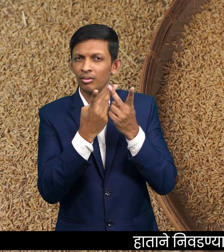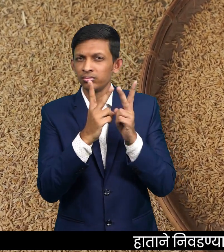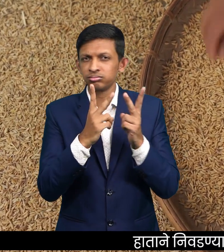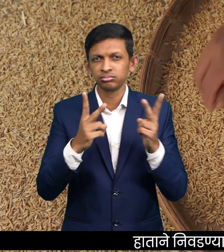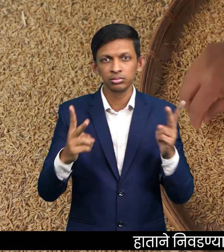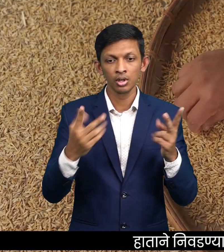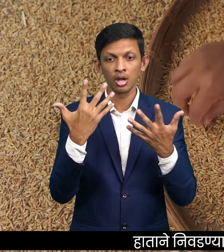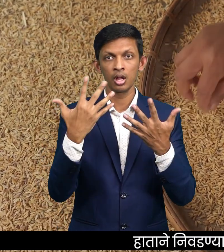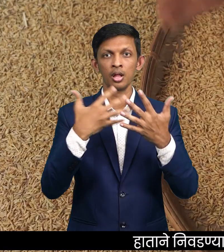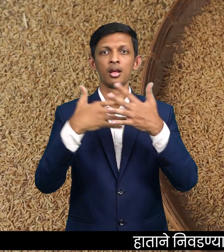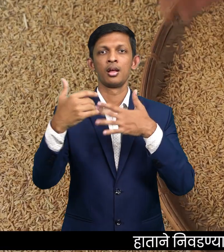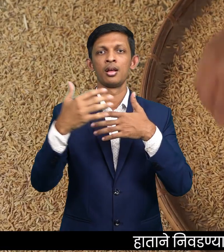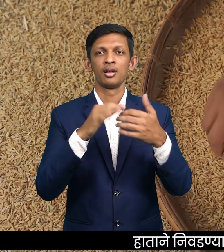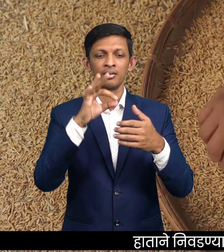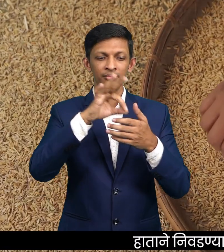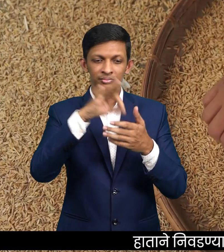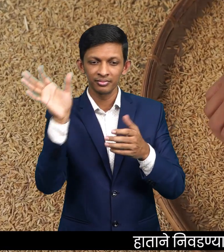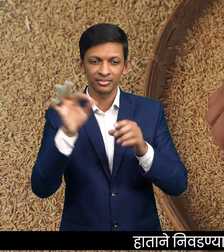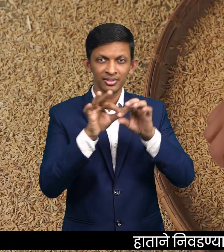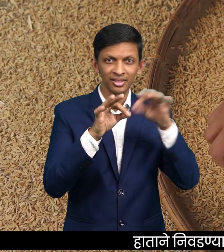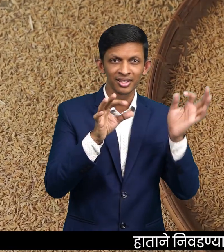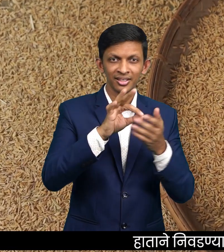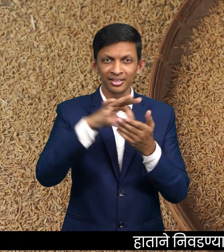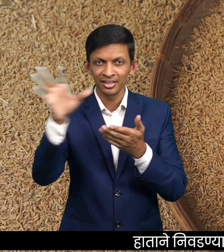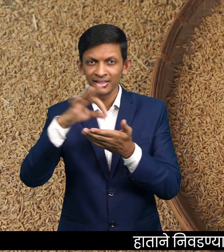हाताने निवडण्याची ही पद्धत गहू, तांदूळ